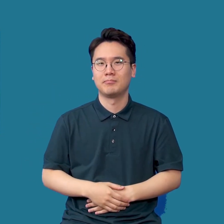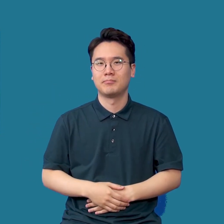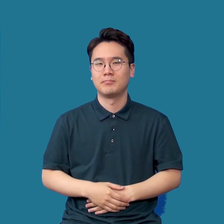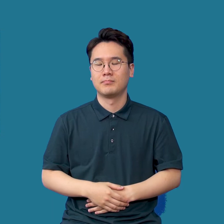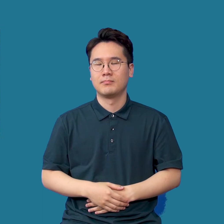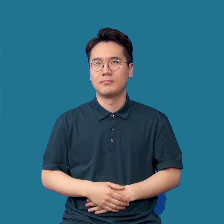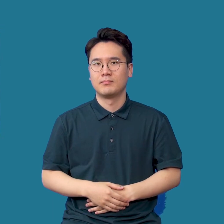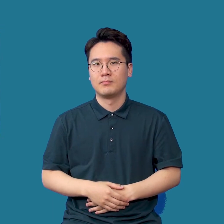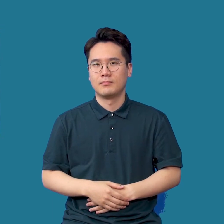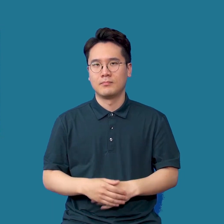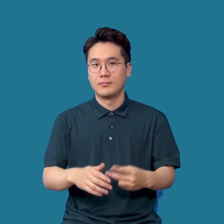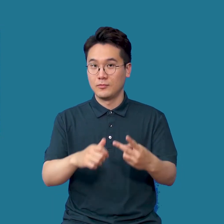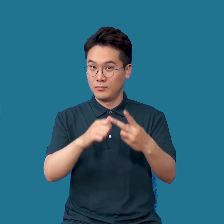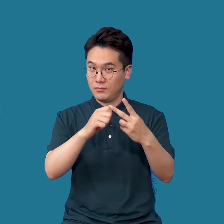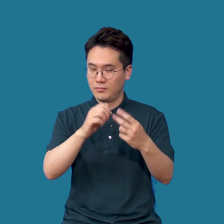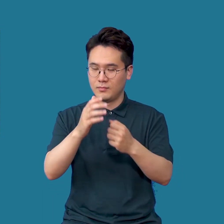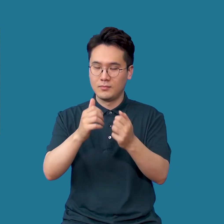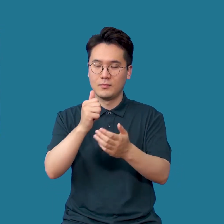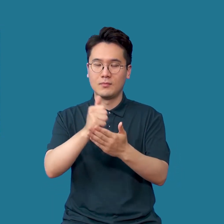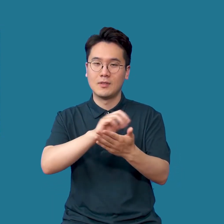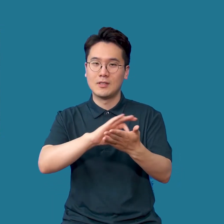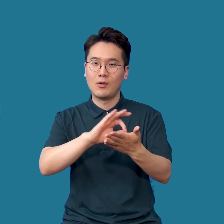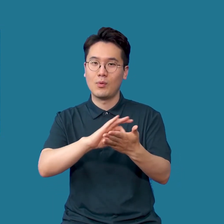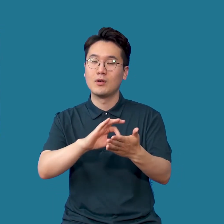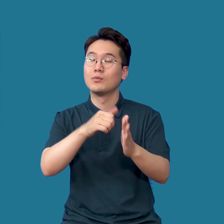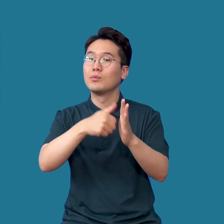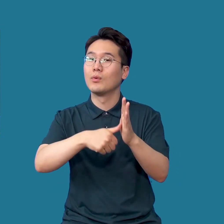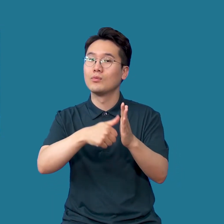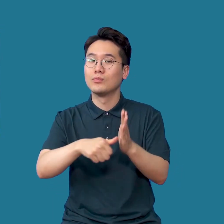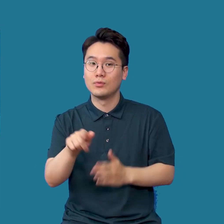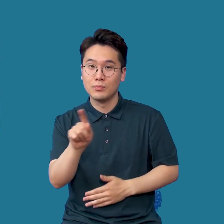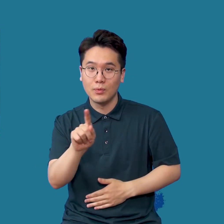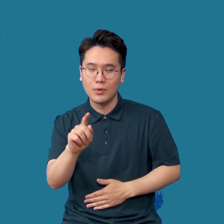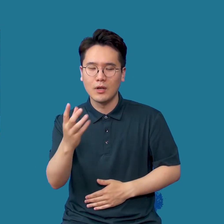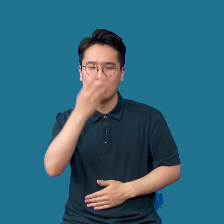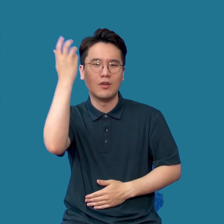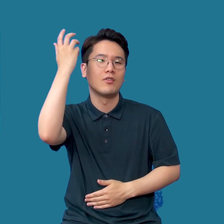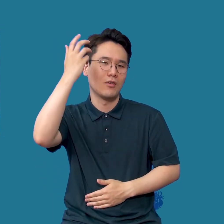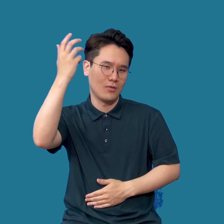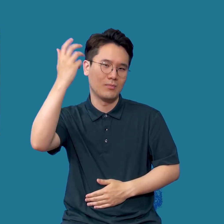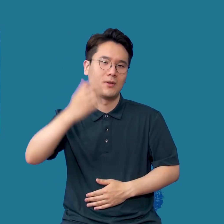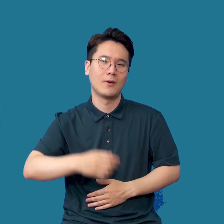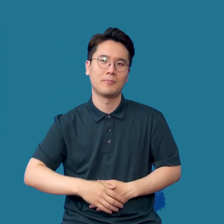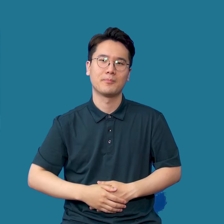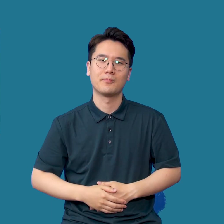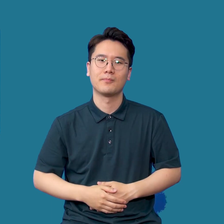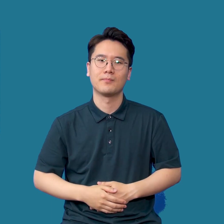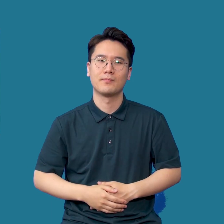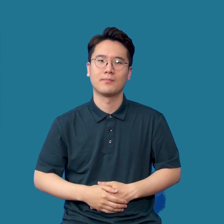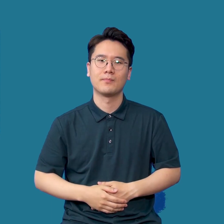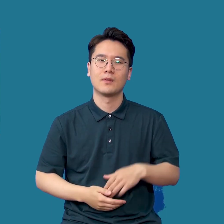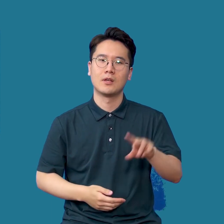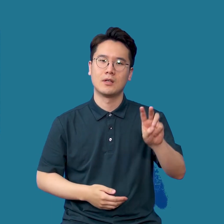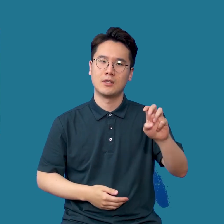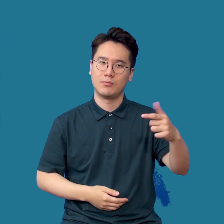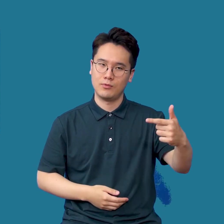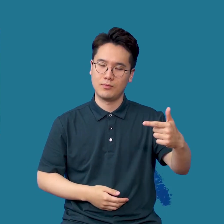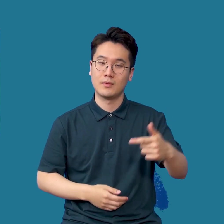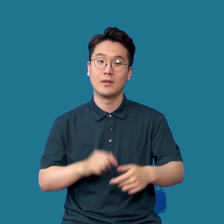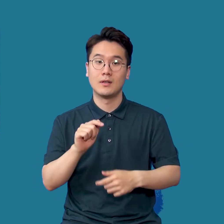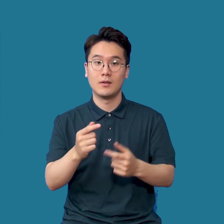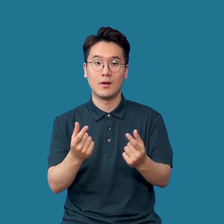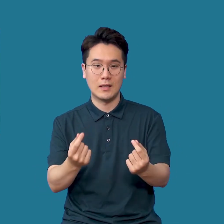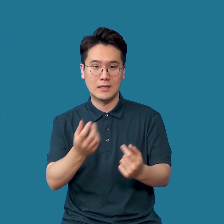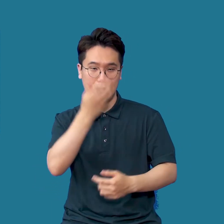두 번째 하나님이 사용하시는 도구는 성령님입니다. 26절 보면 이와 같이 성령도